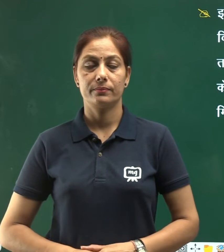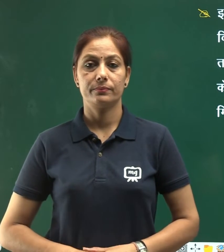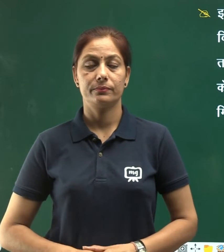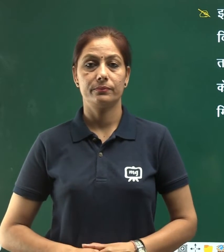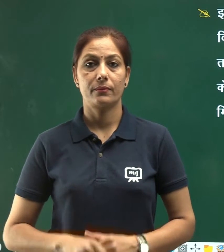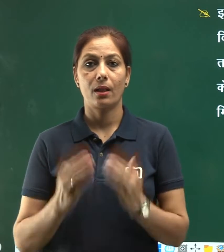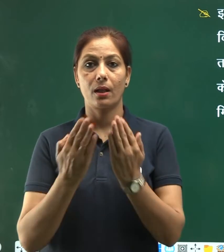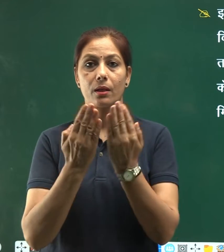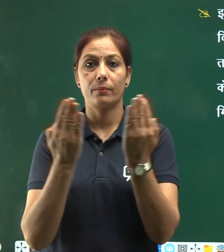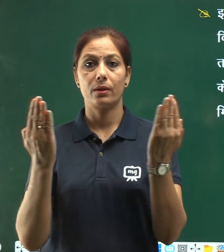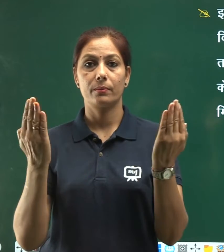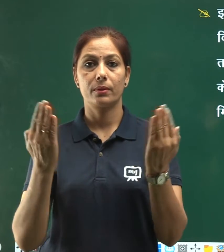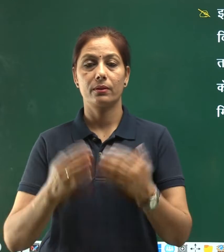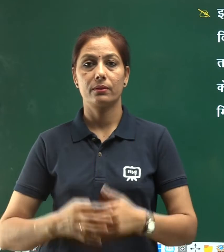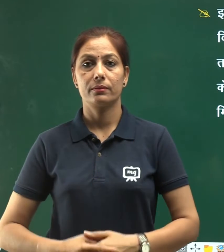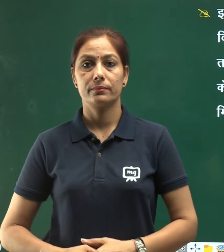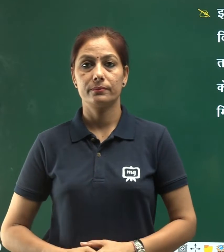अखबार में